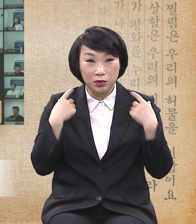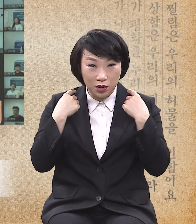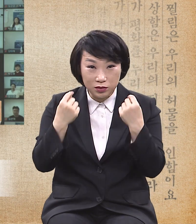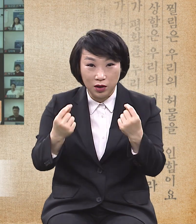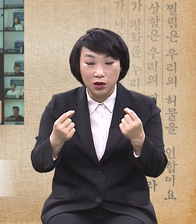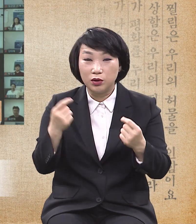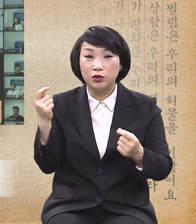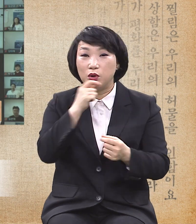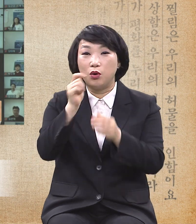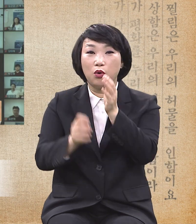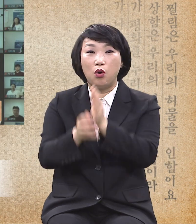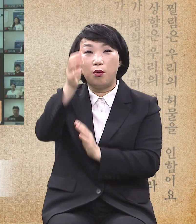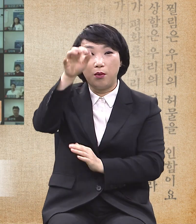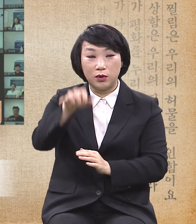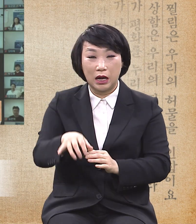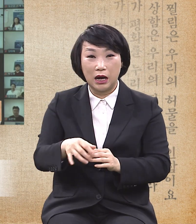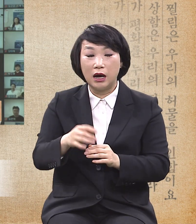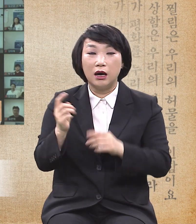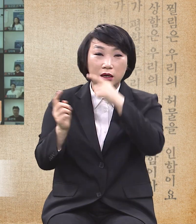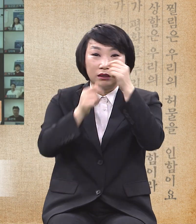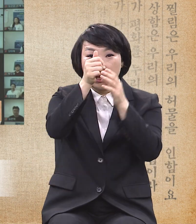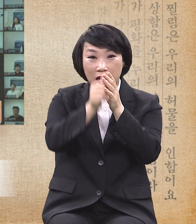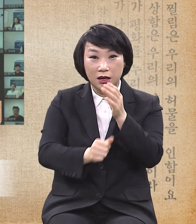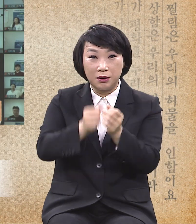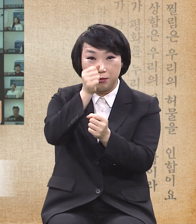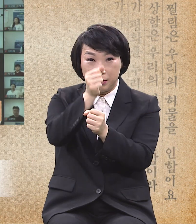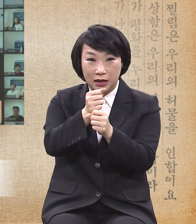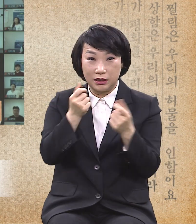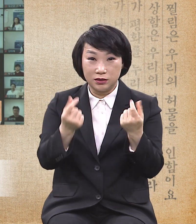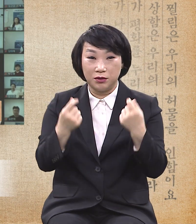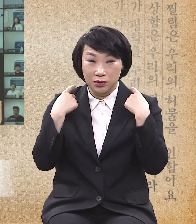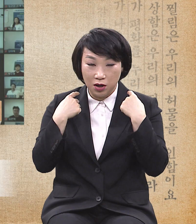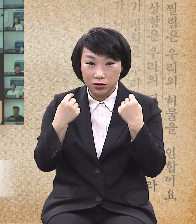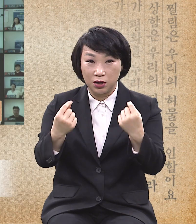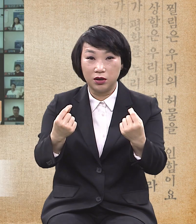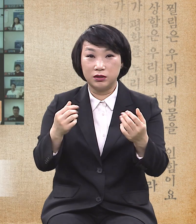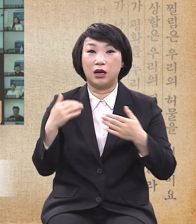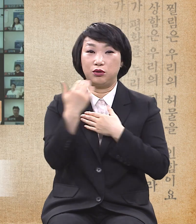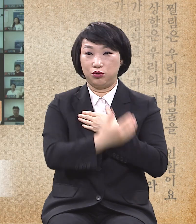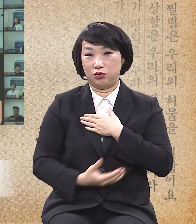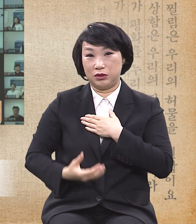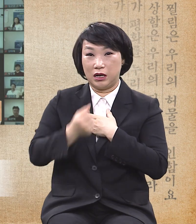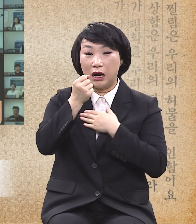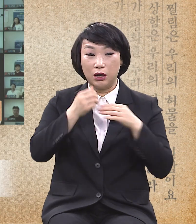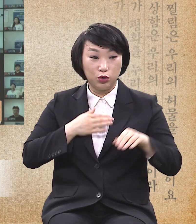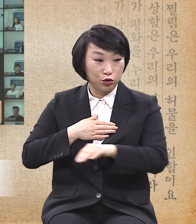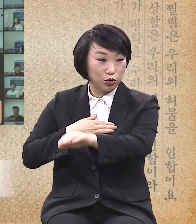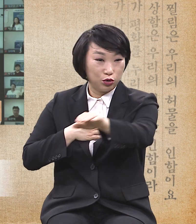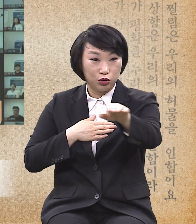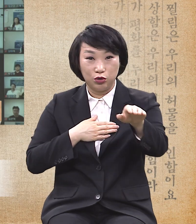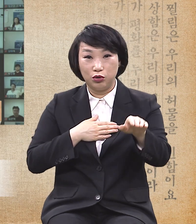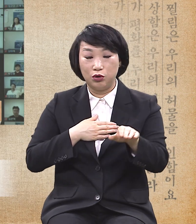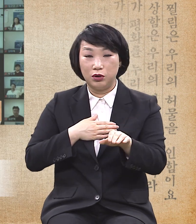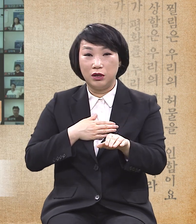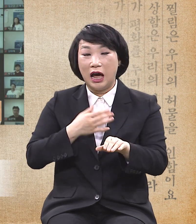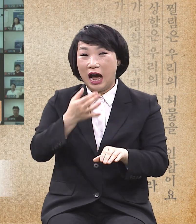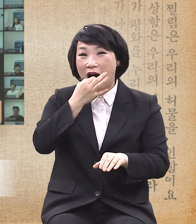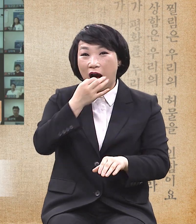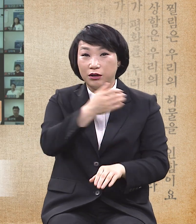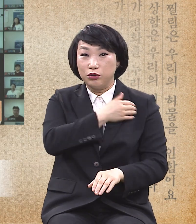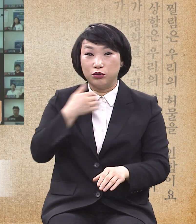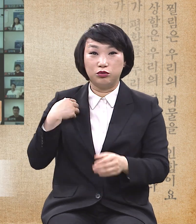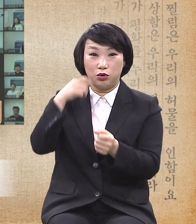소돔과 고모라를 타락시키듯이 여전히 육신을 입은 우리를 정욕의